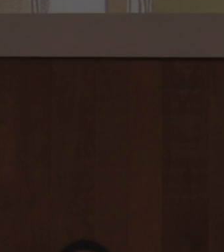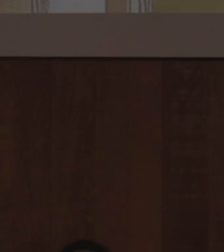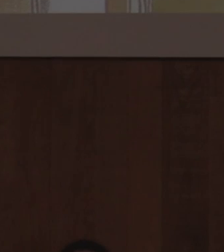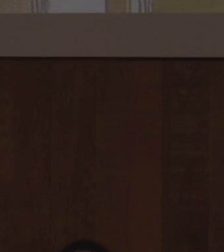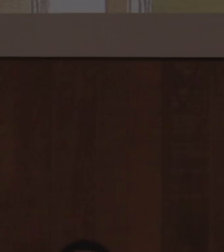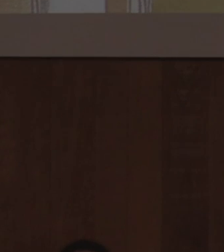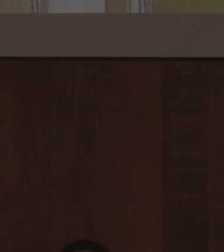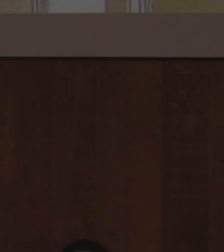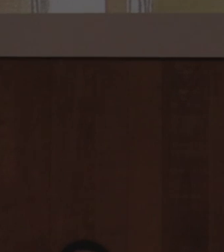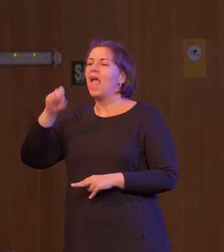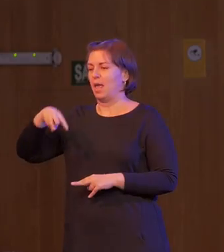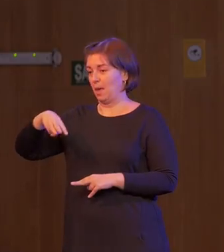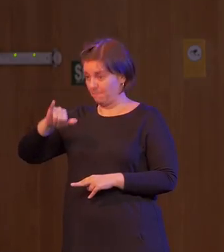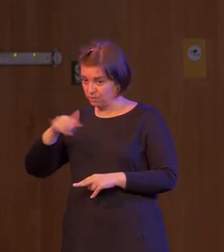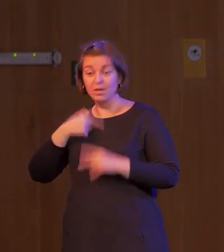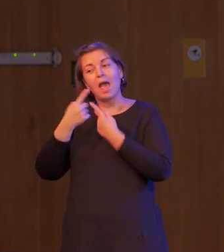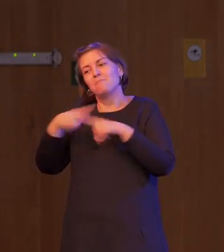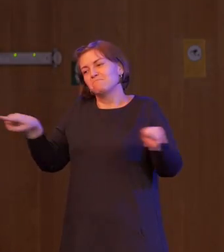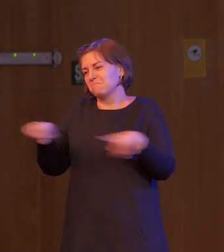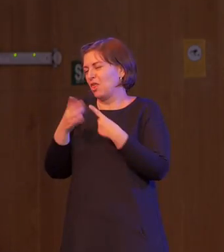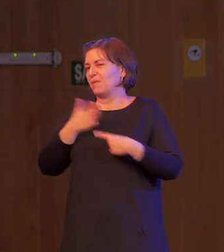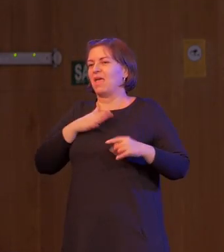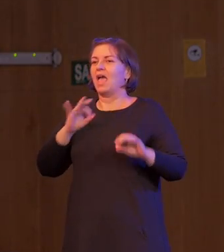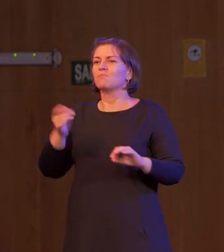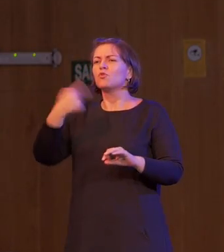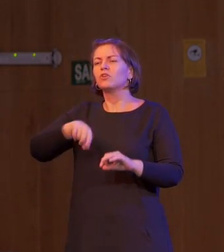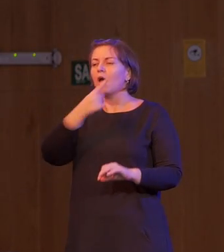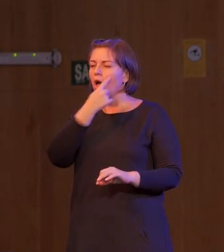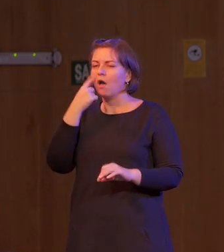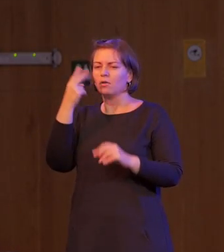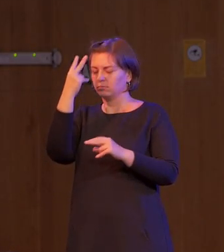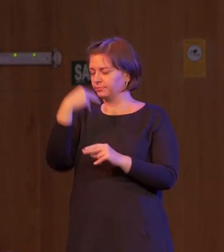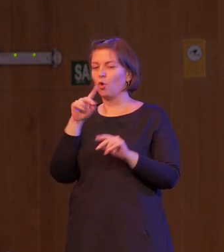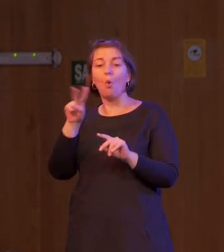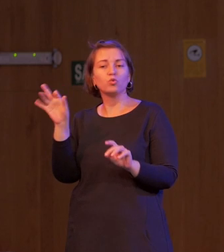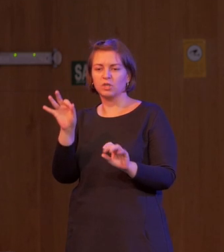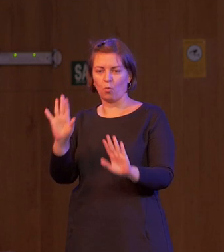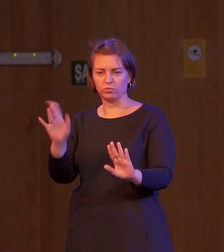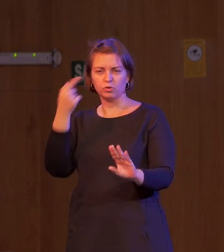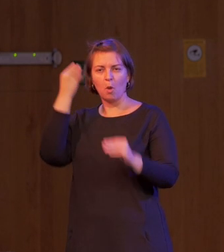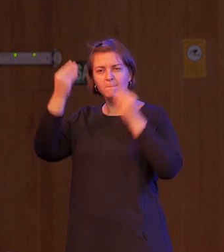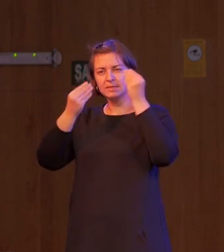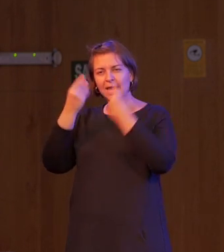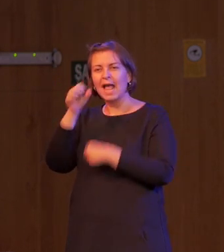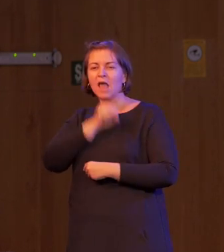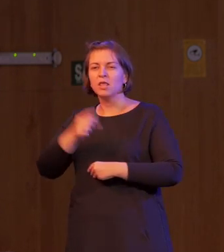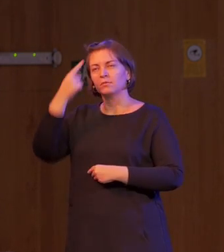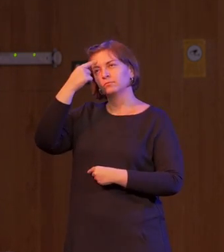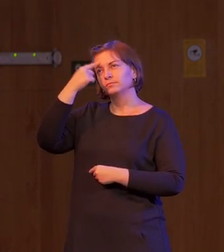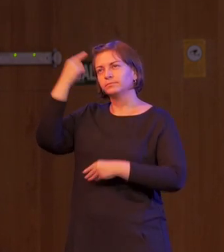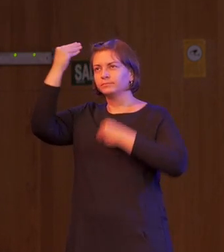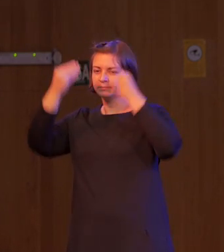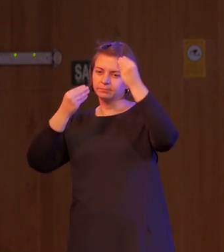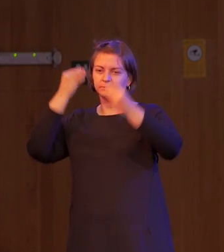de mis melodías voy a proponer es una cosa cerrado un segundo los ojos pensad en una canción